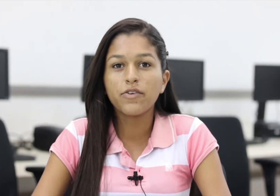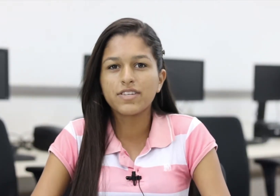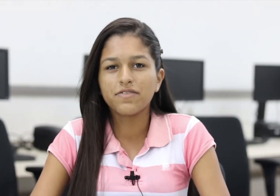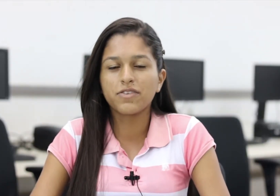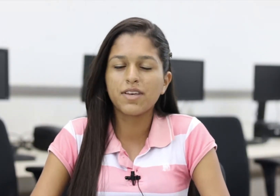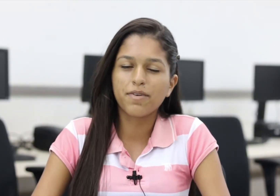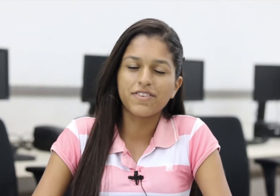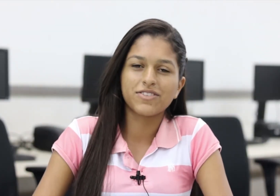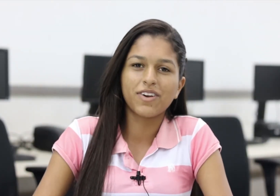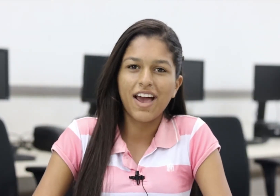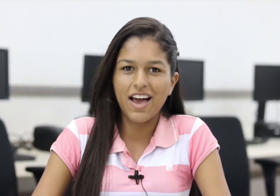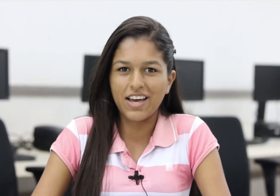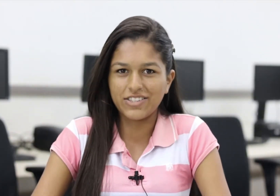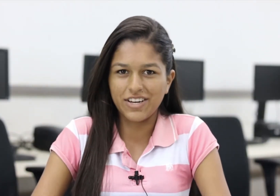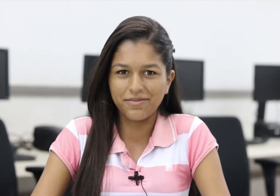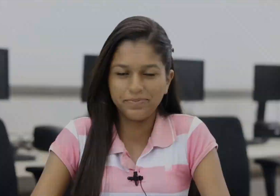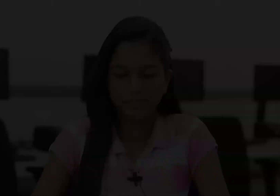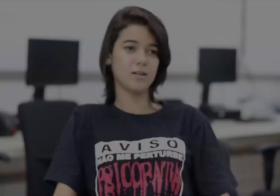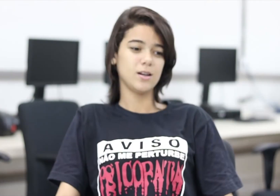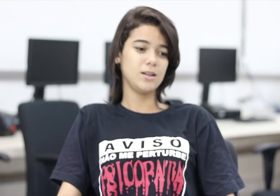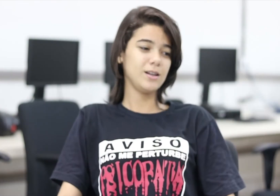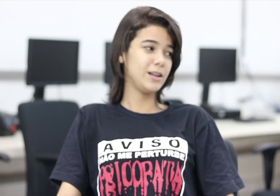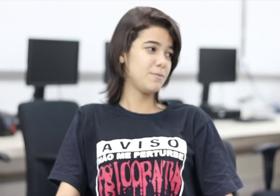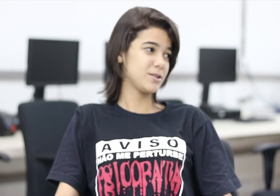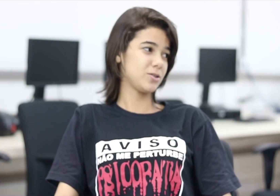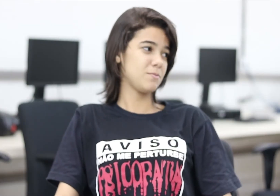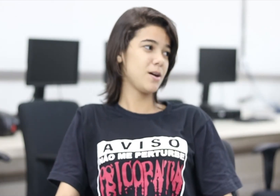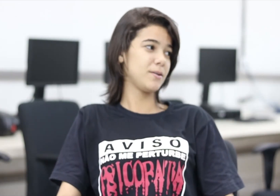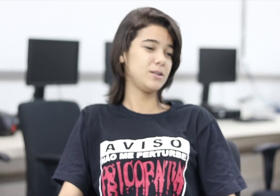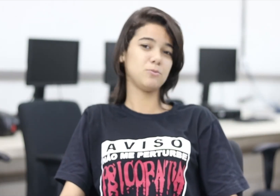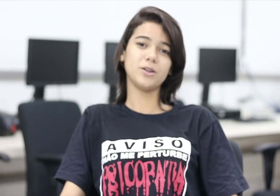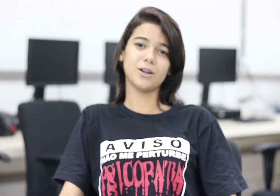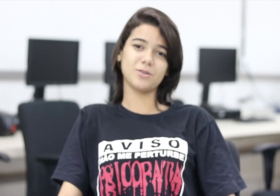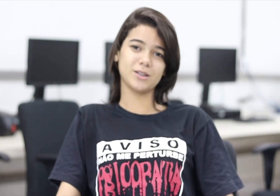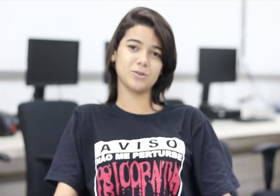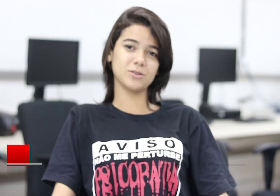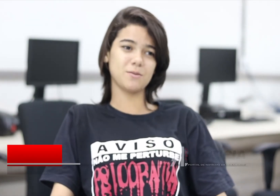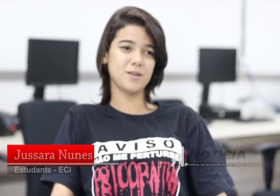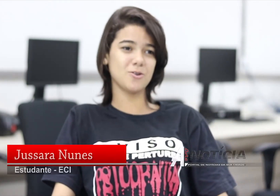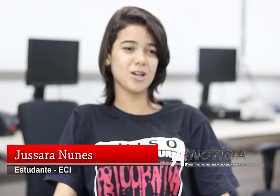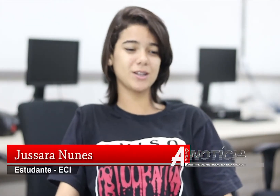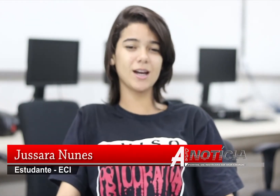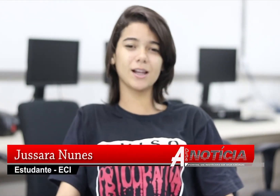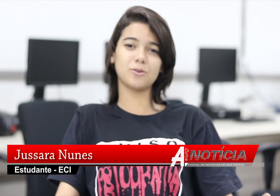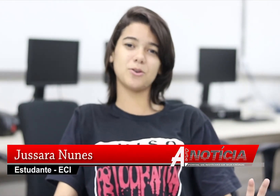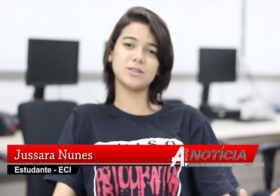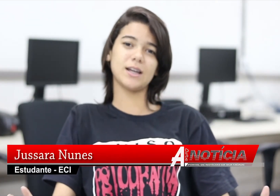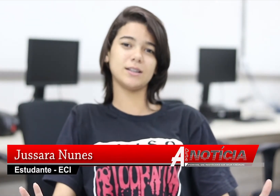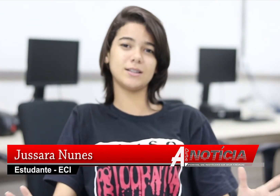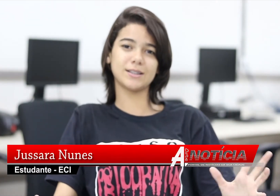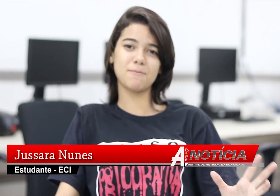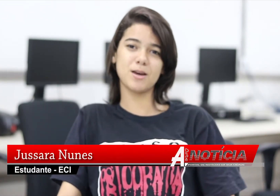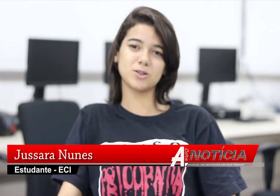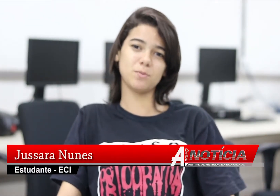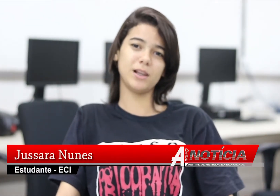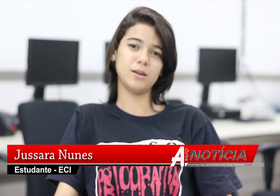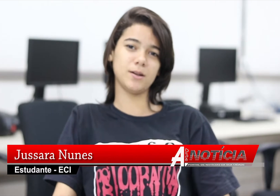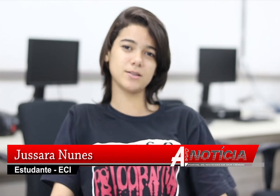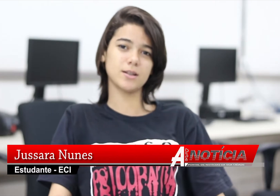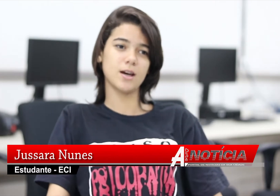esforço da professora Adja. E em Libras eu também aprendi muita coisa que eu não sabia, eu já tinha aquela curiosidade de saber sobre Libras,